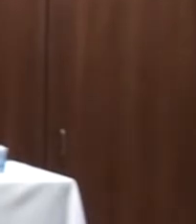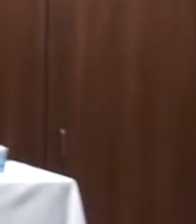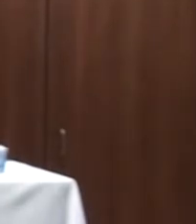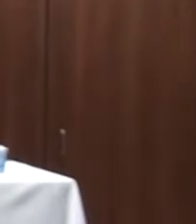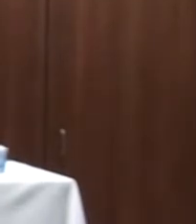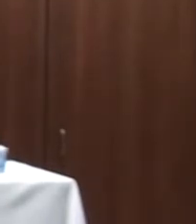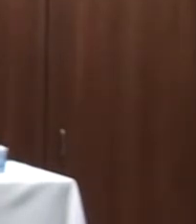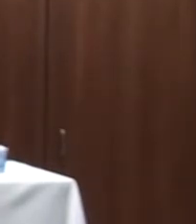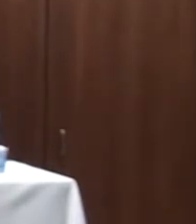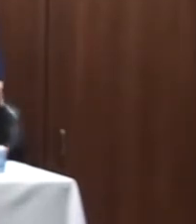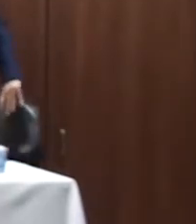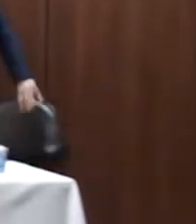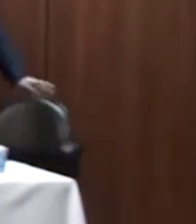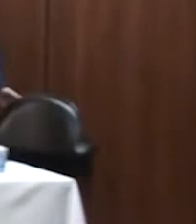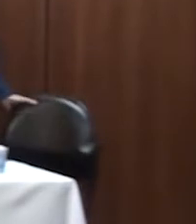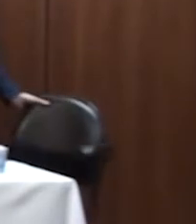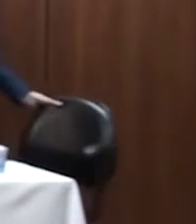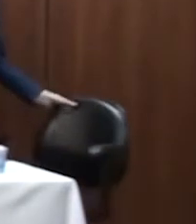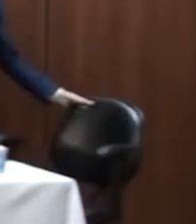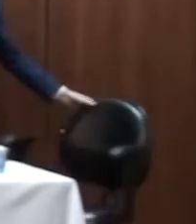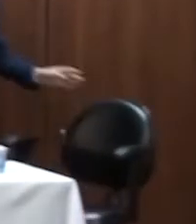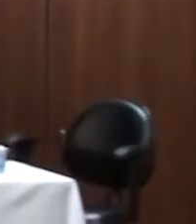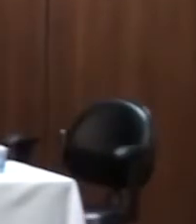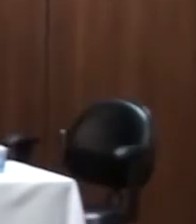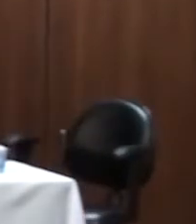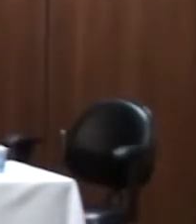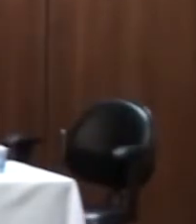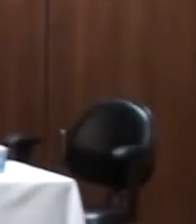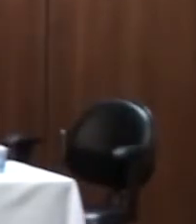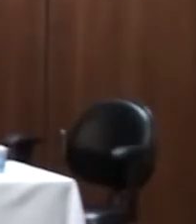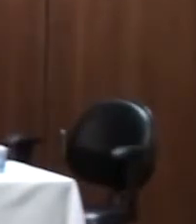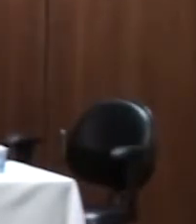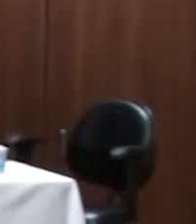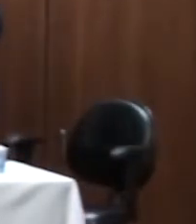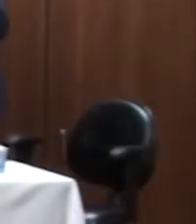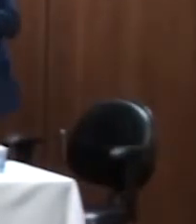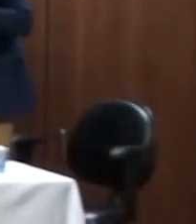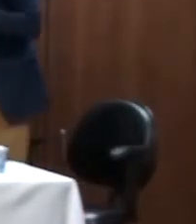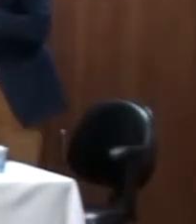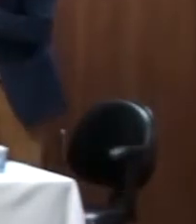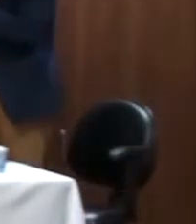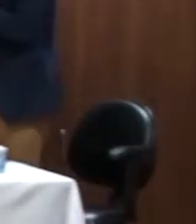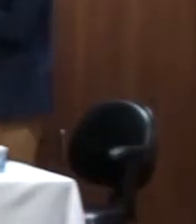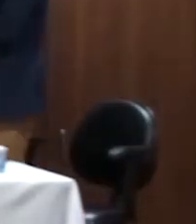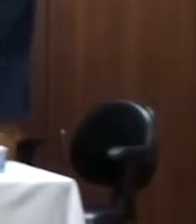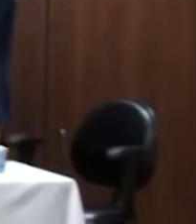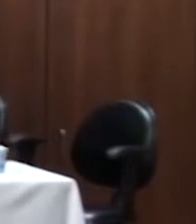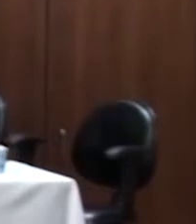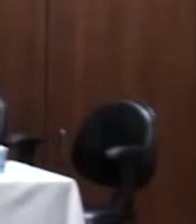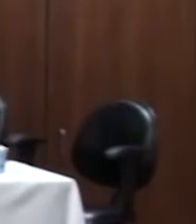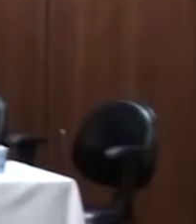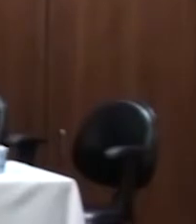o propósito aqui é ouvir as intervenções de vocês. Eu sei que tem alguns representantes do serviço